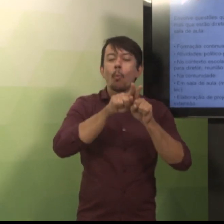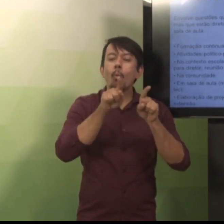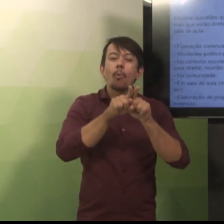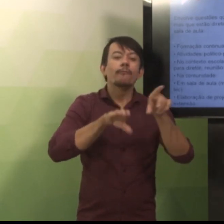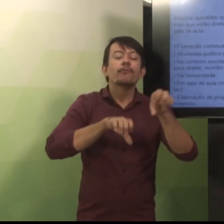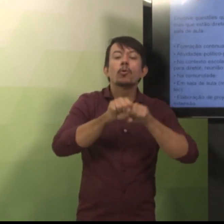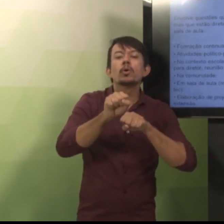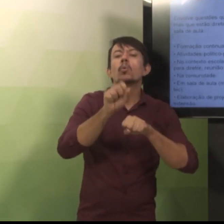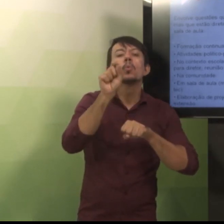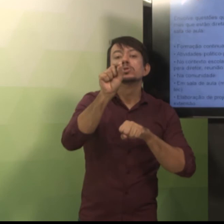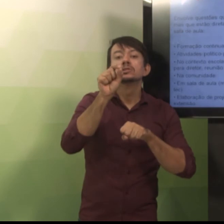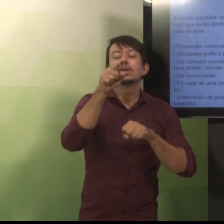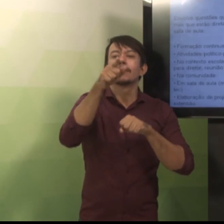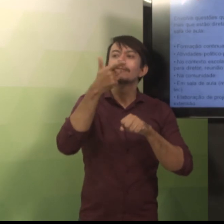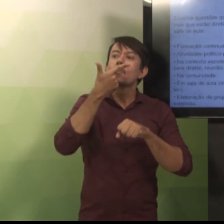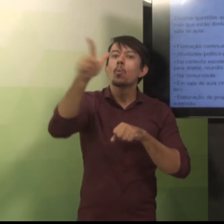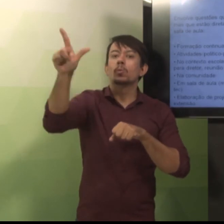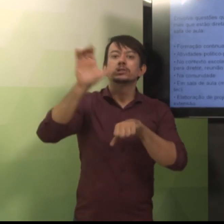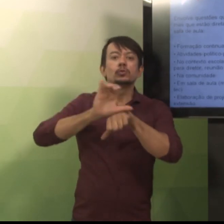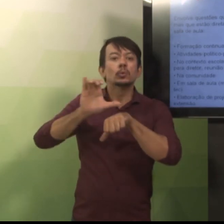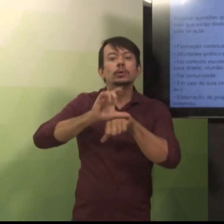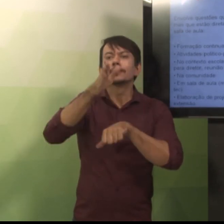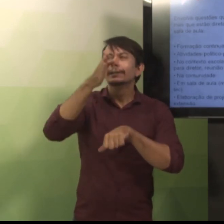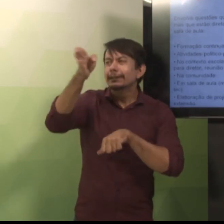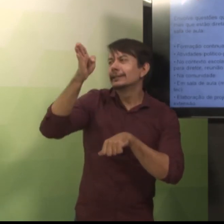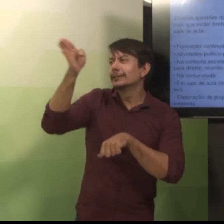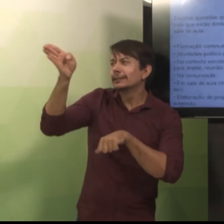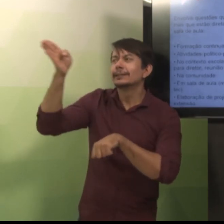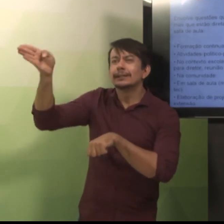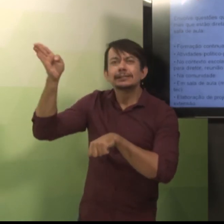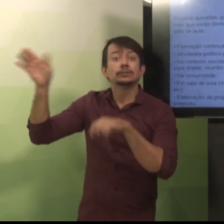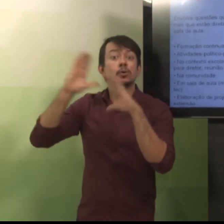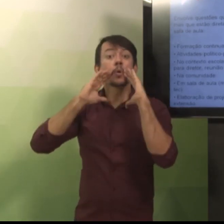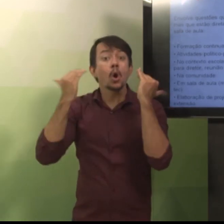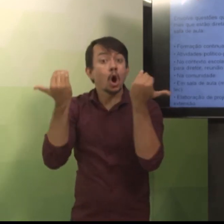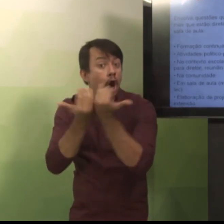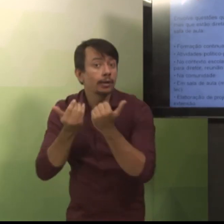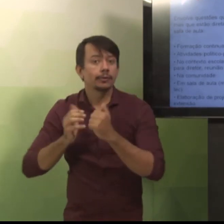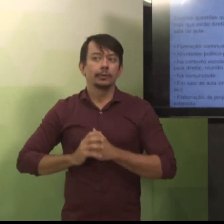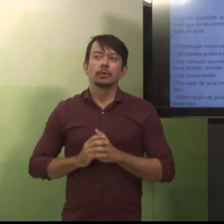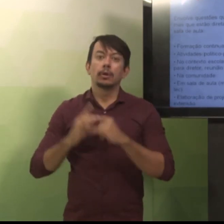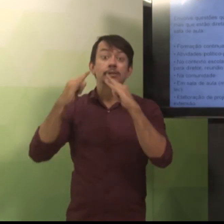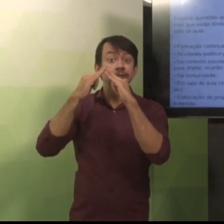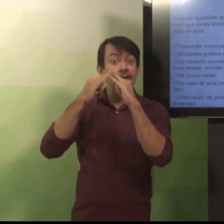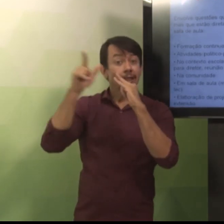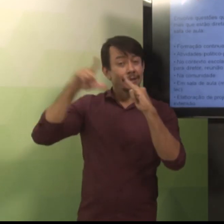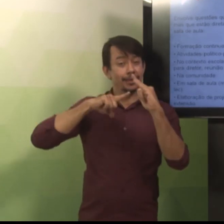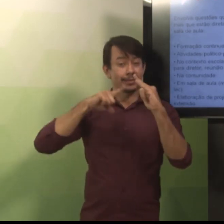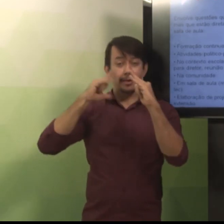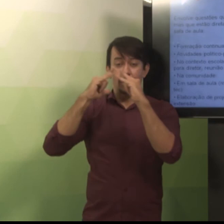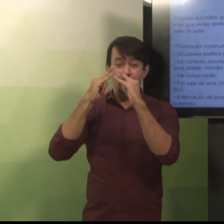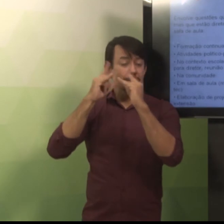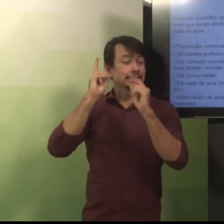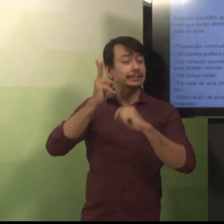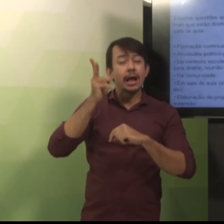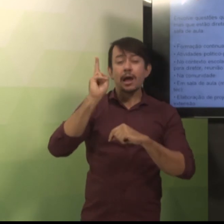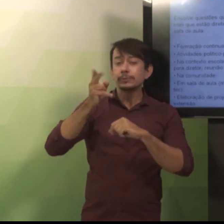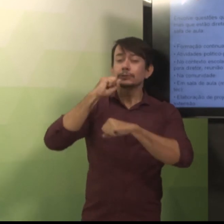deve continuar, procurar outros cursos, participar de congressos. No